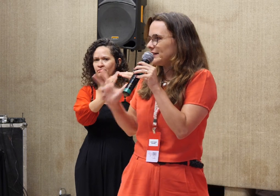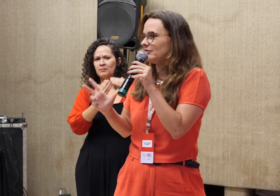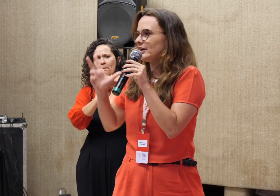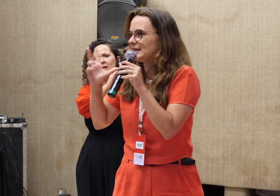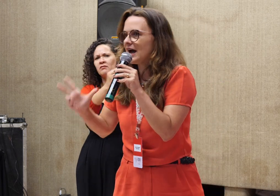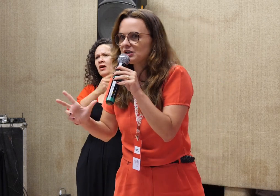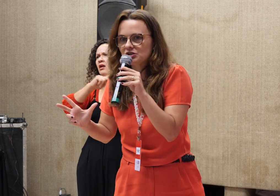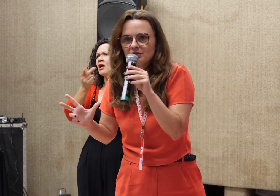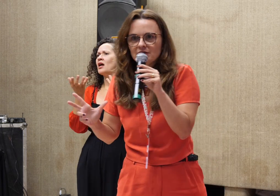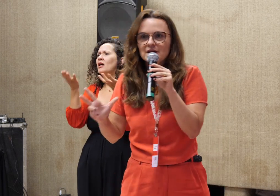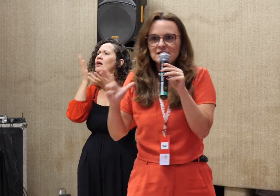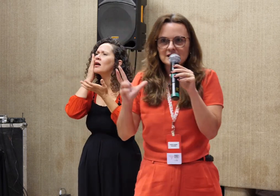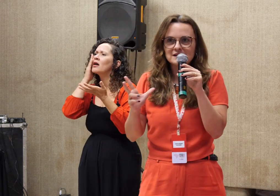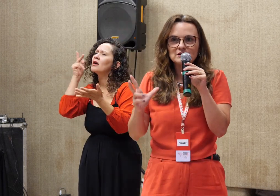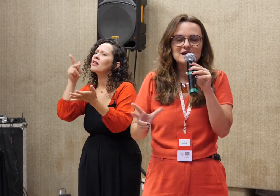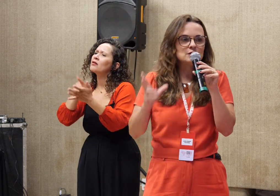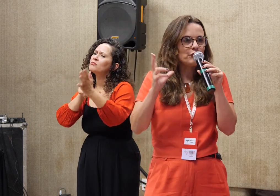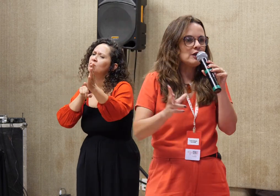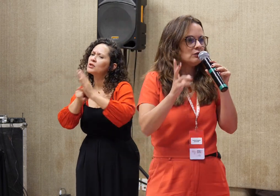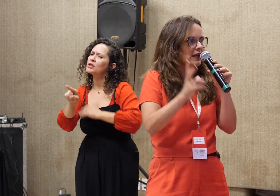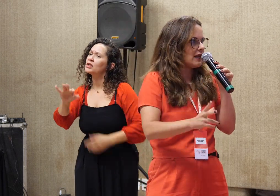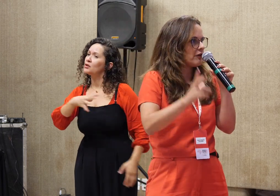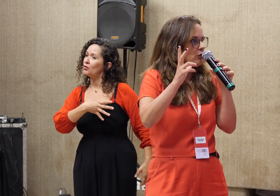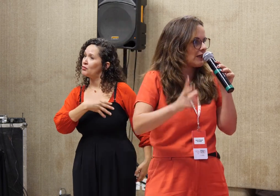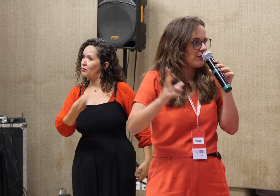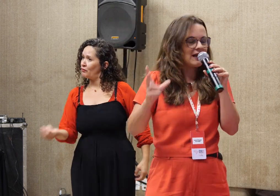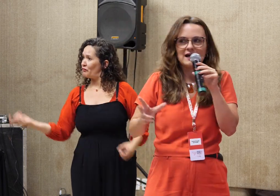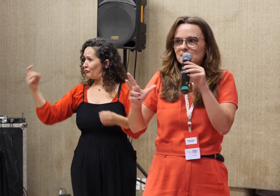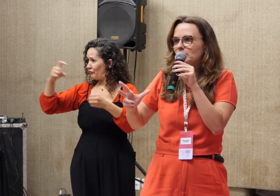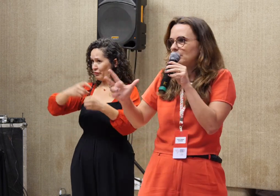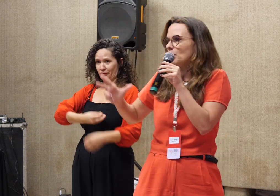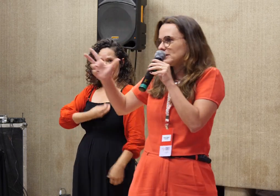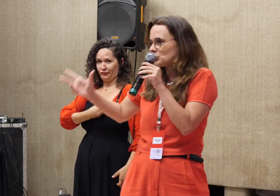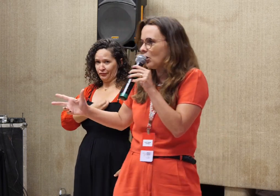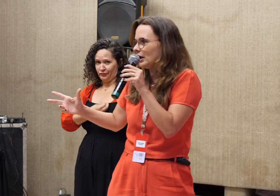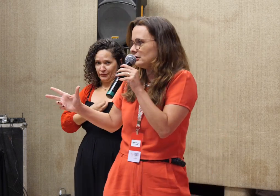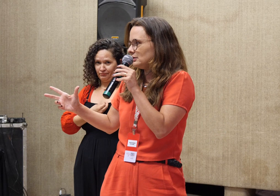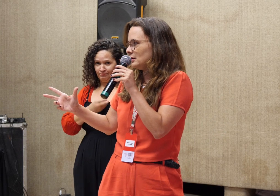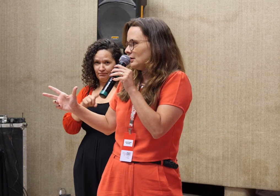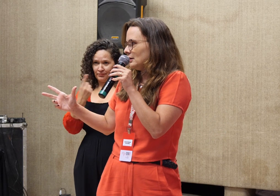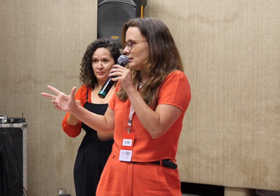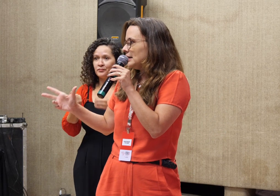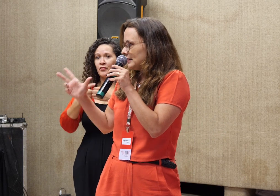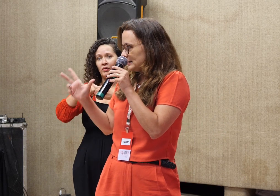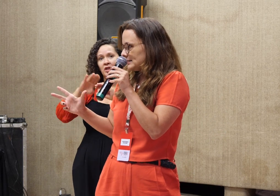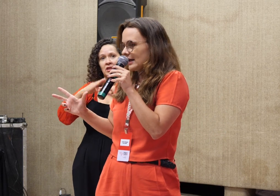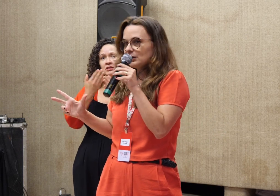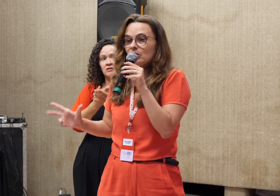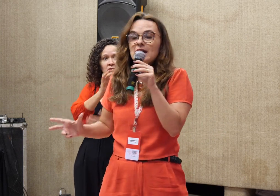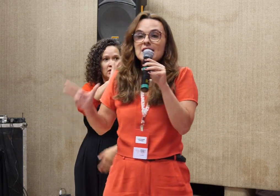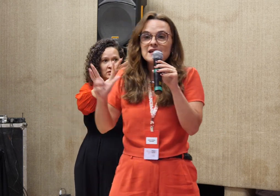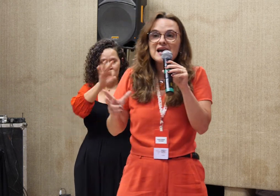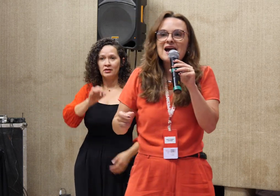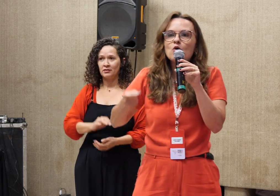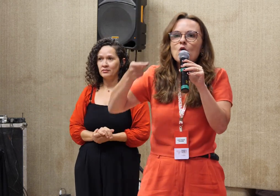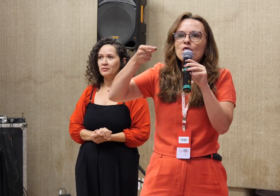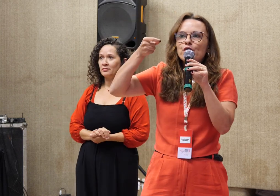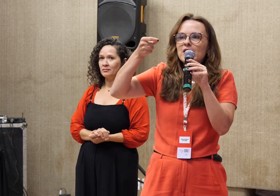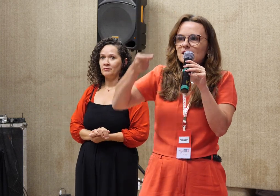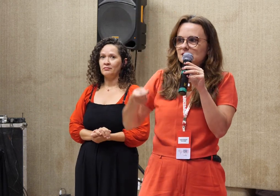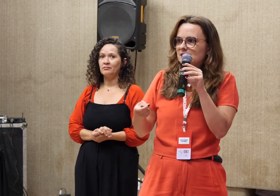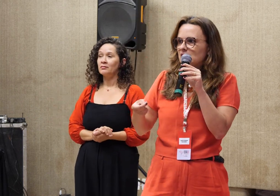quer saber, na verdade, tá certo? É se o filho dela vai voltar para casa quando ele for para a escola. Tá certo? E